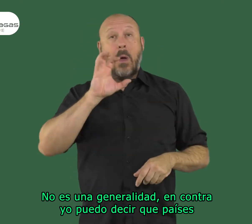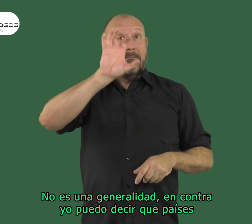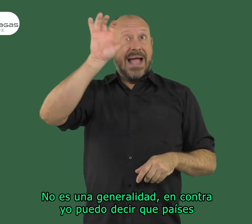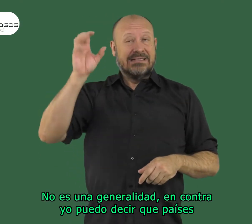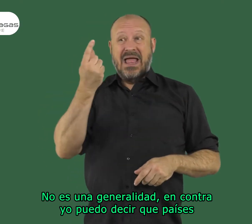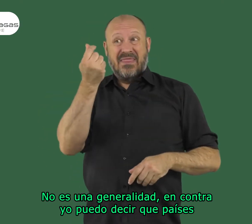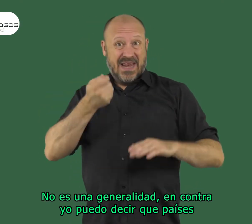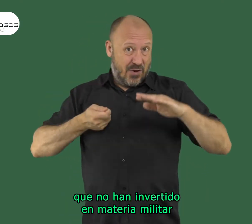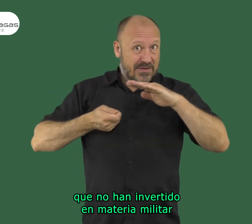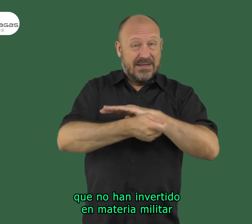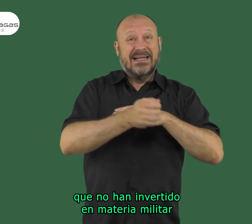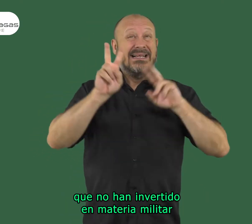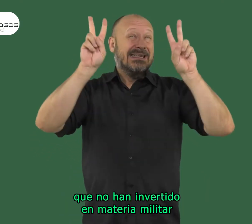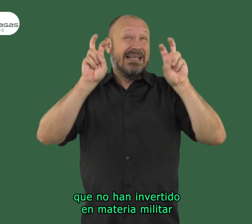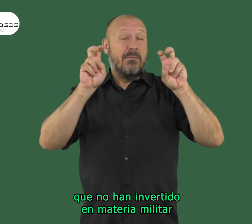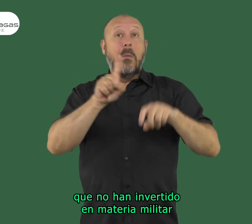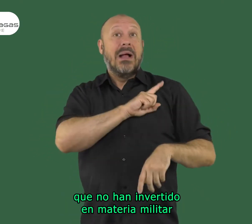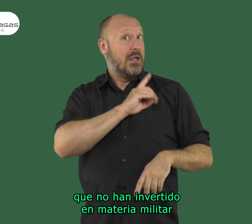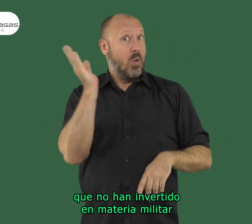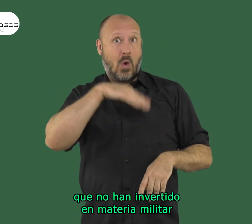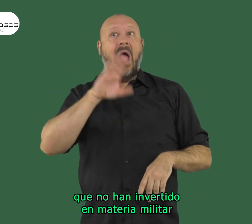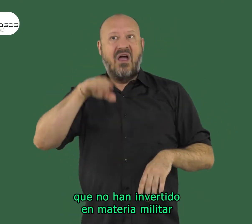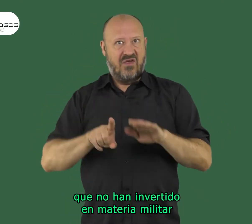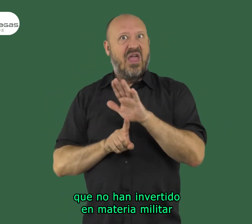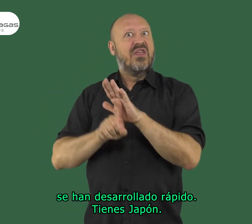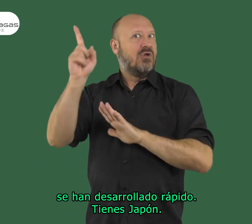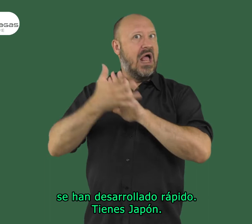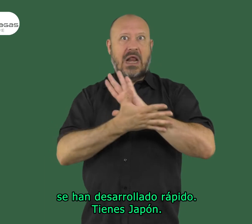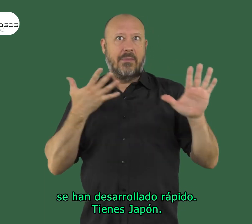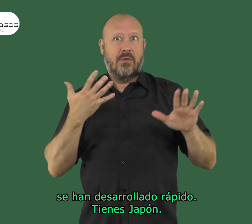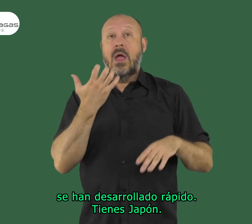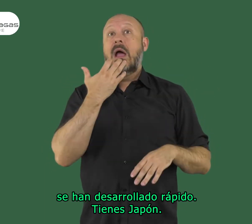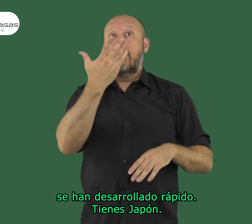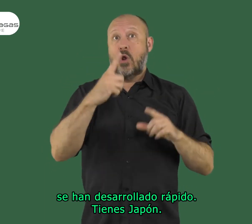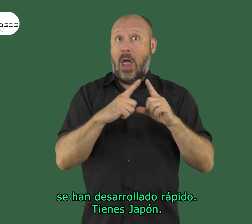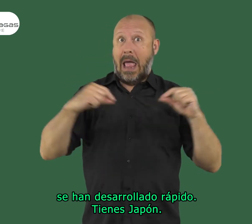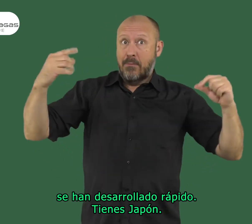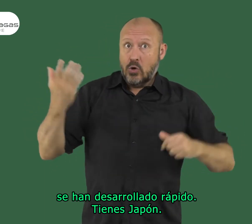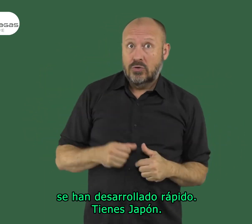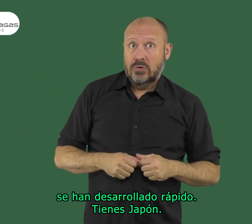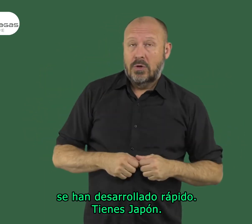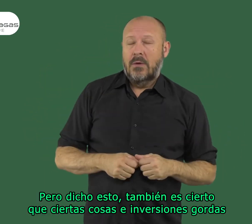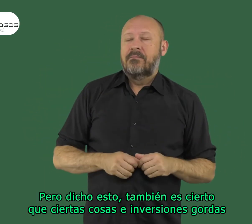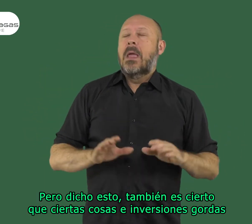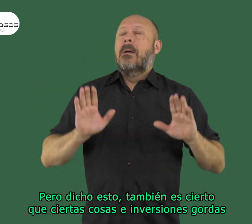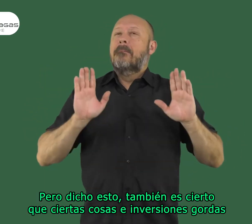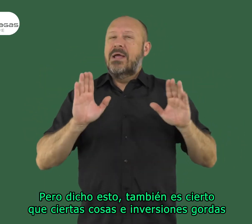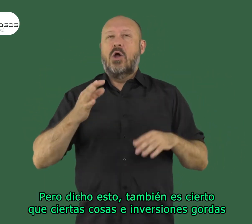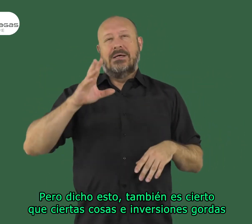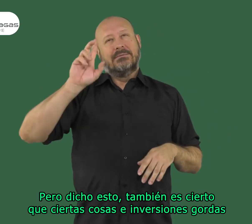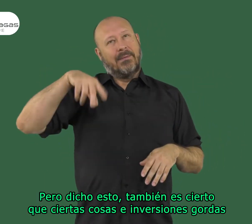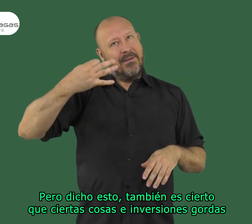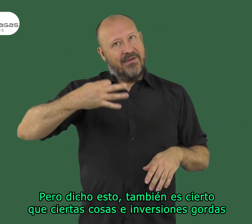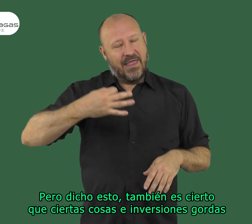puedo decir que países que no han invertido en militar se han desarrollado rápido. Tiene Japón. Pero